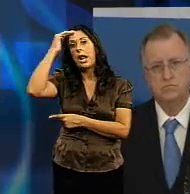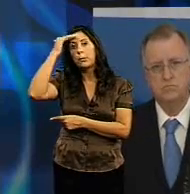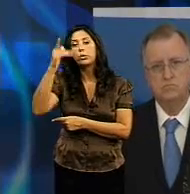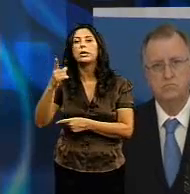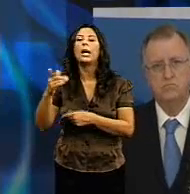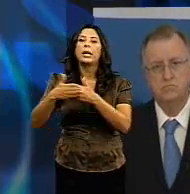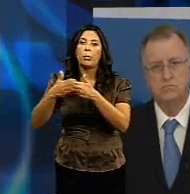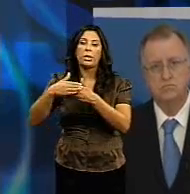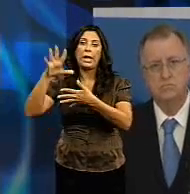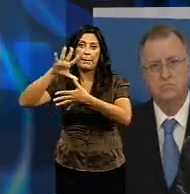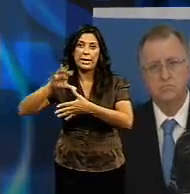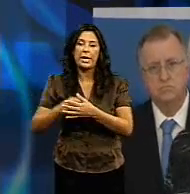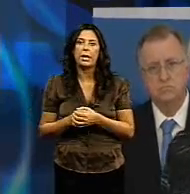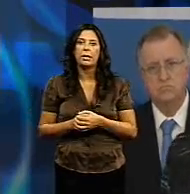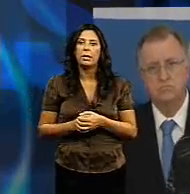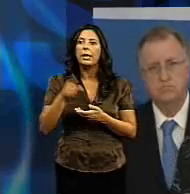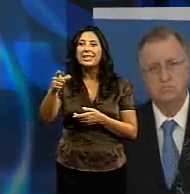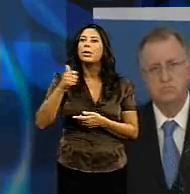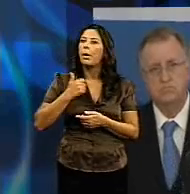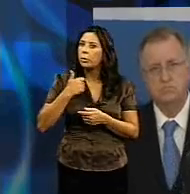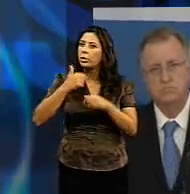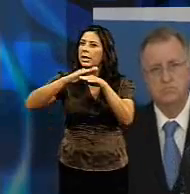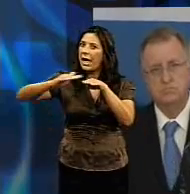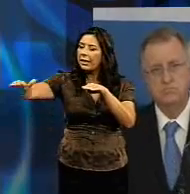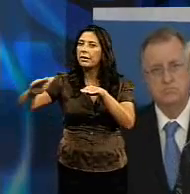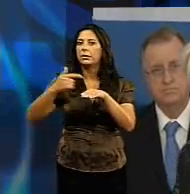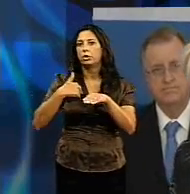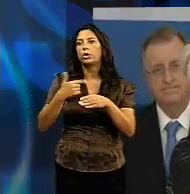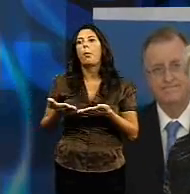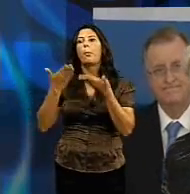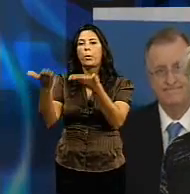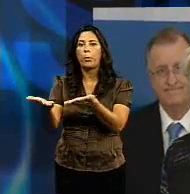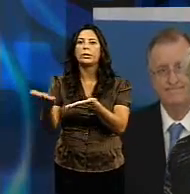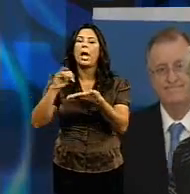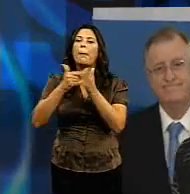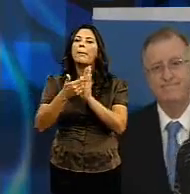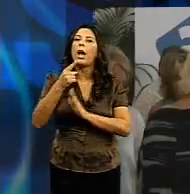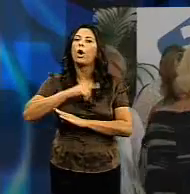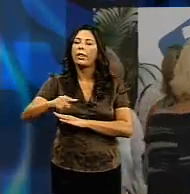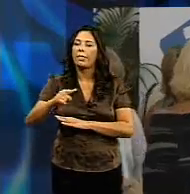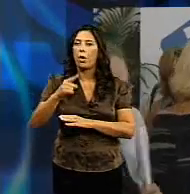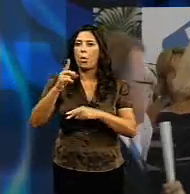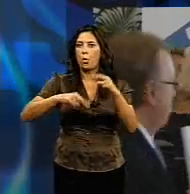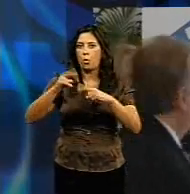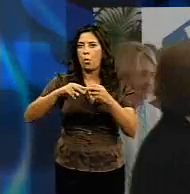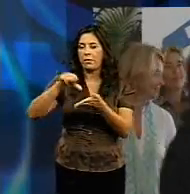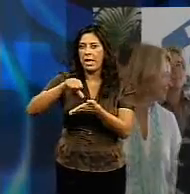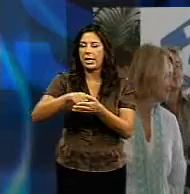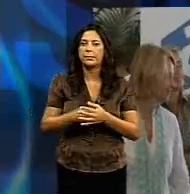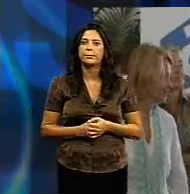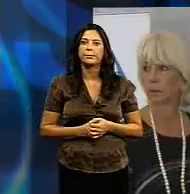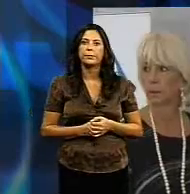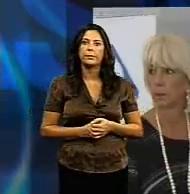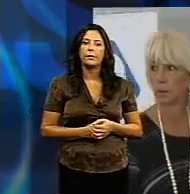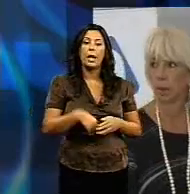y ese suelo de oportunidad que proponemos en el Plan General de Ordenación Urbana. El aparcamiento de Santa Bárbara